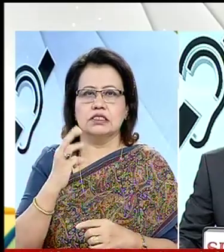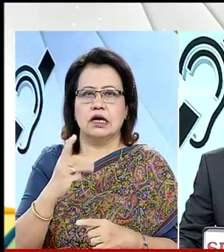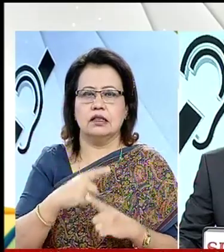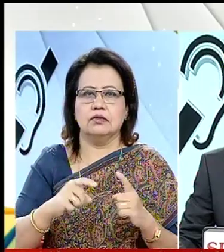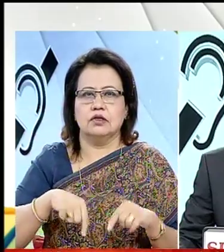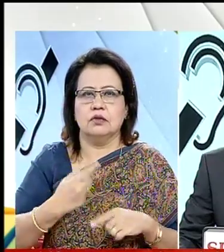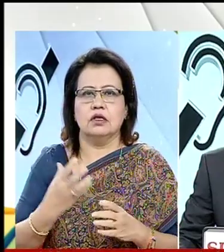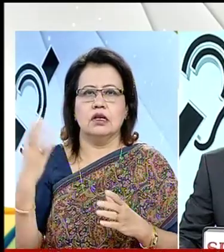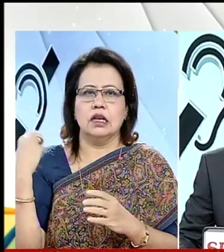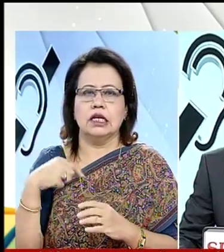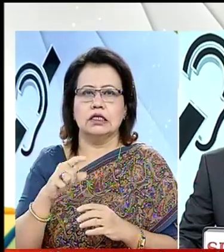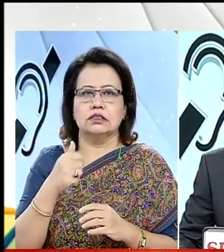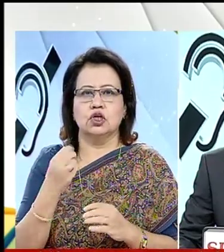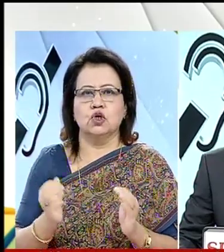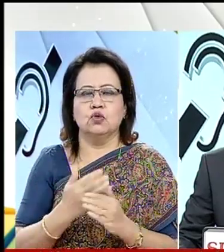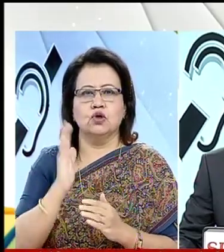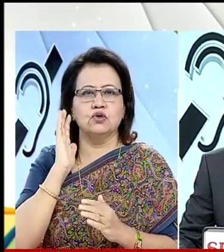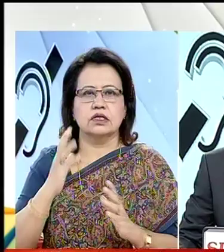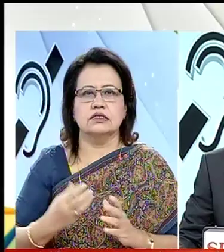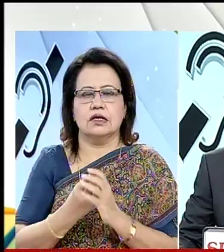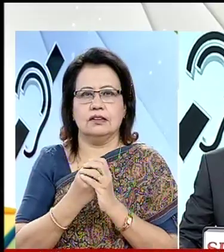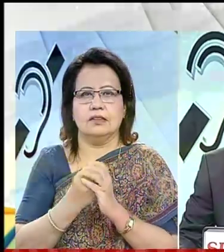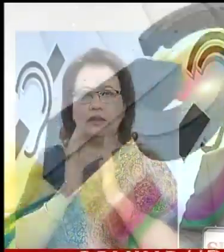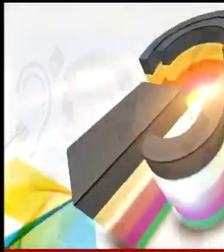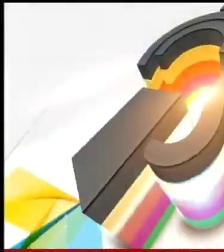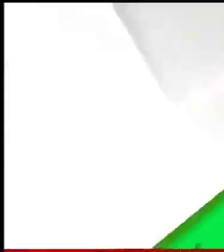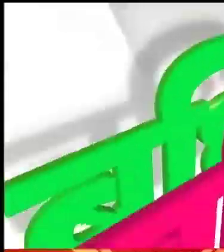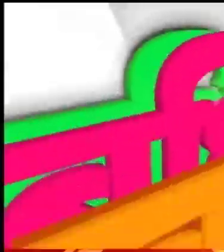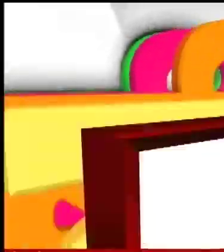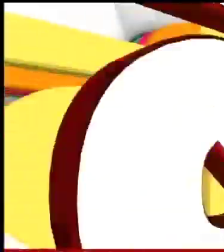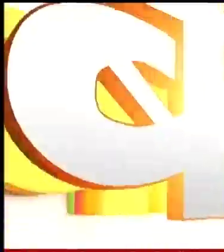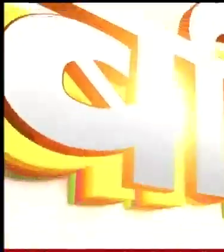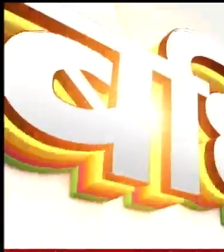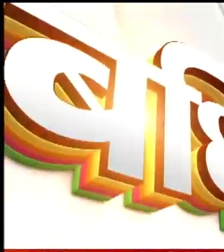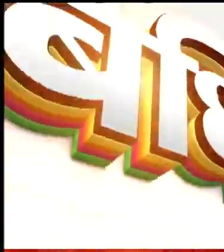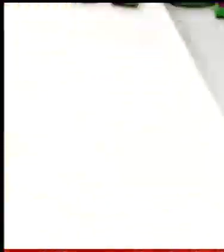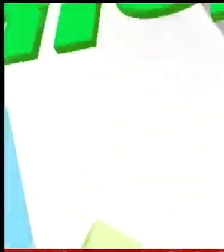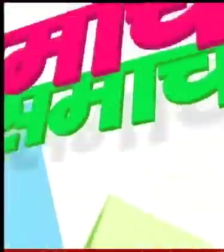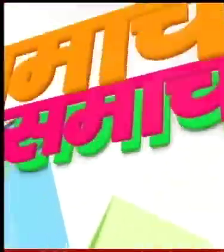3:30 बजे हम फिर हाजिर होंगे दिन भर की बड़ी और नई खबरों के साथ। नमस्कार।